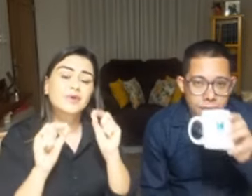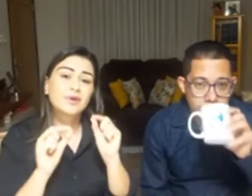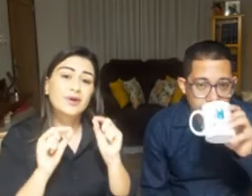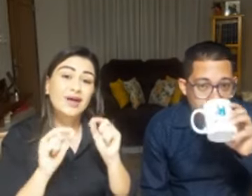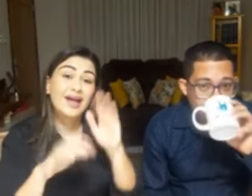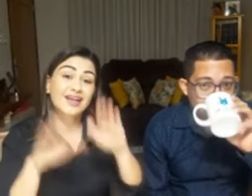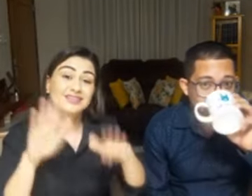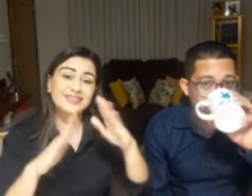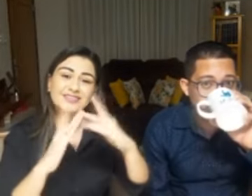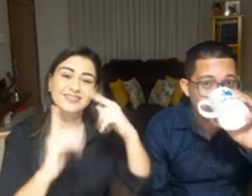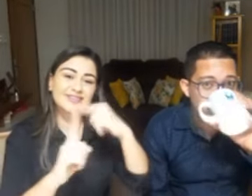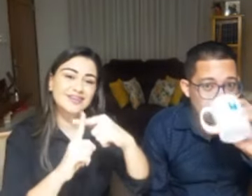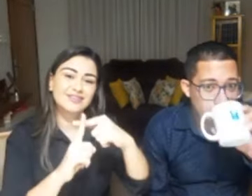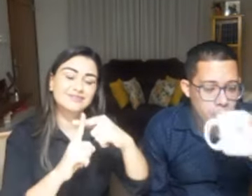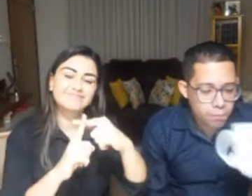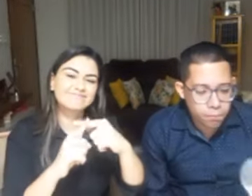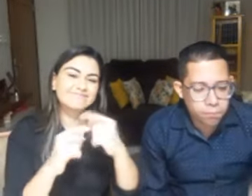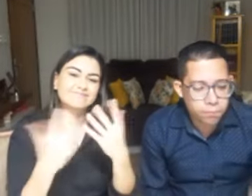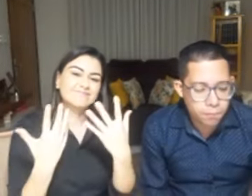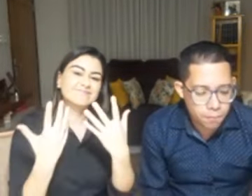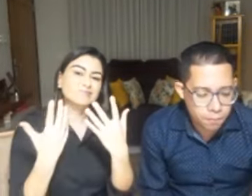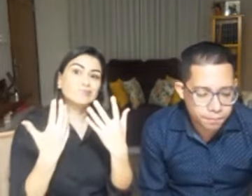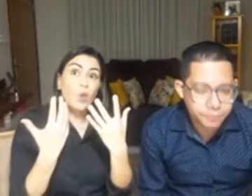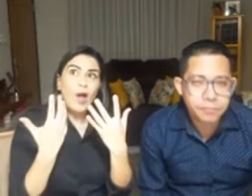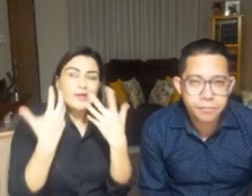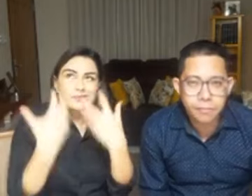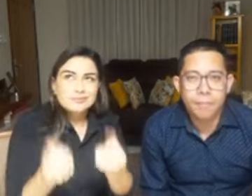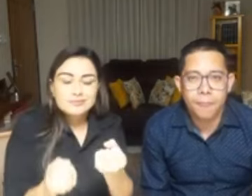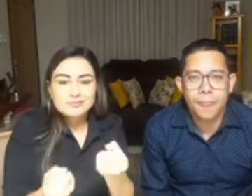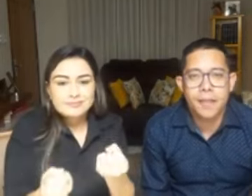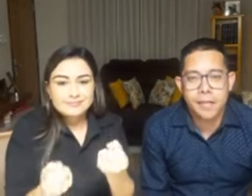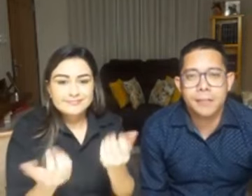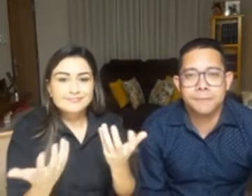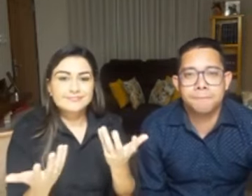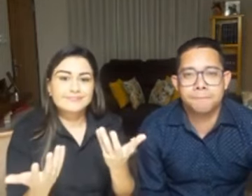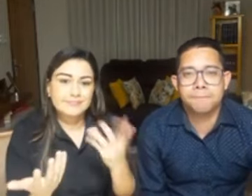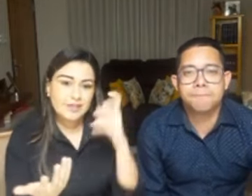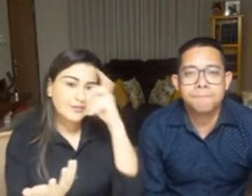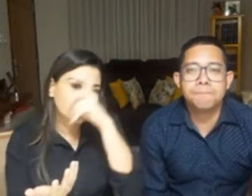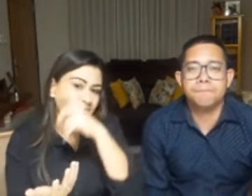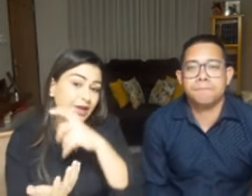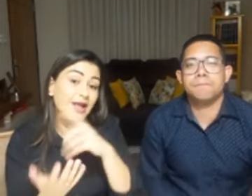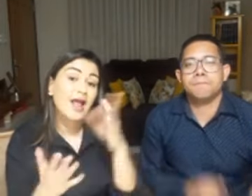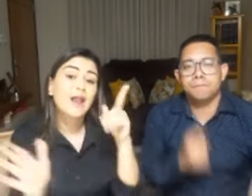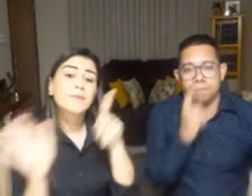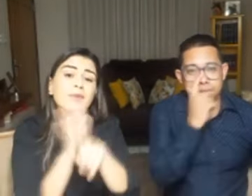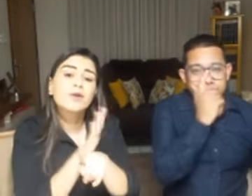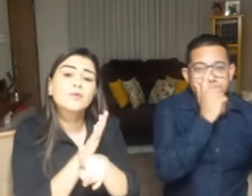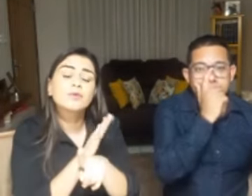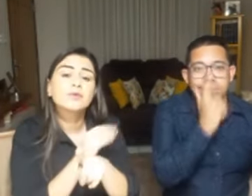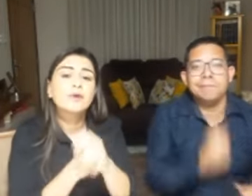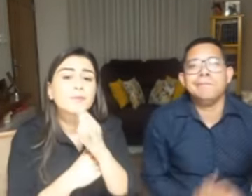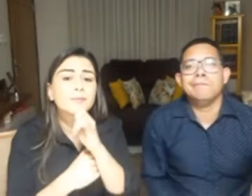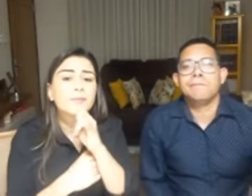não abraça esse projeto, né? Então, ela pergunta aqui, né, quais